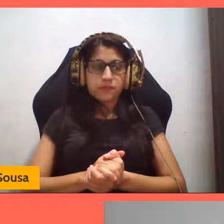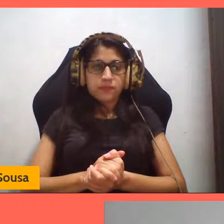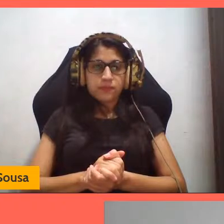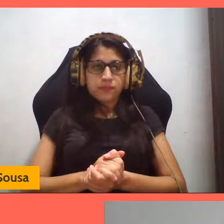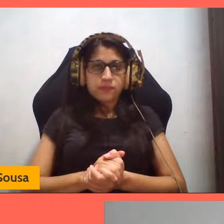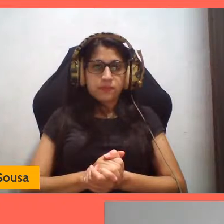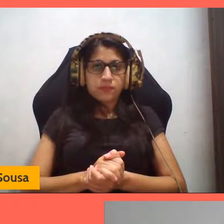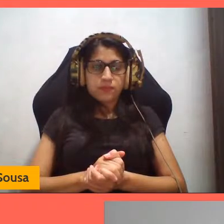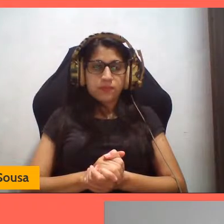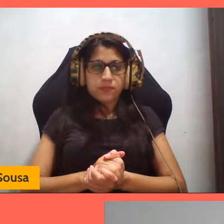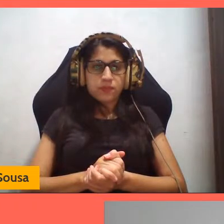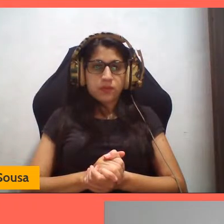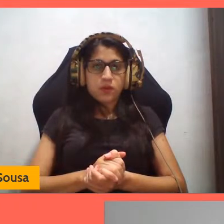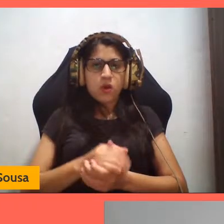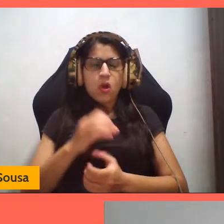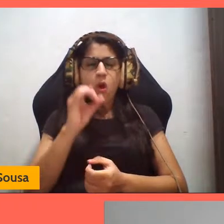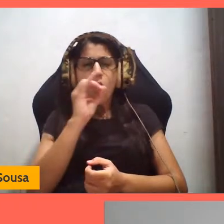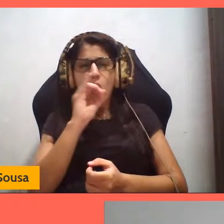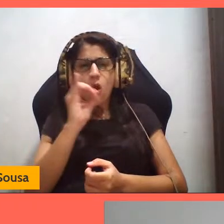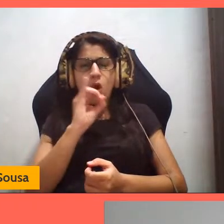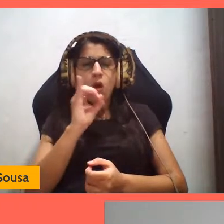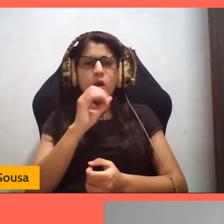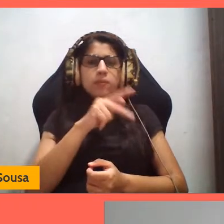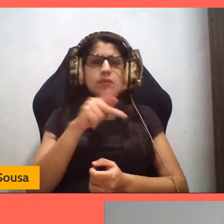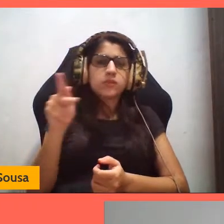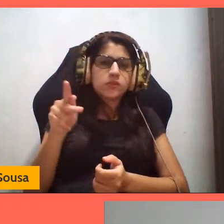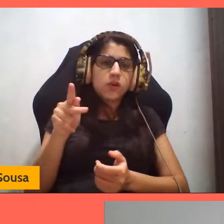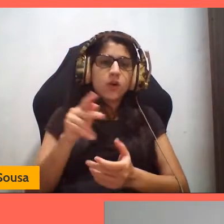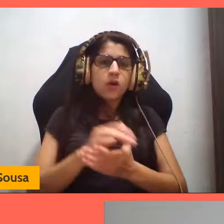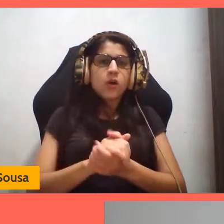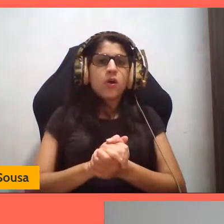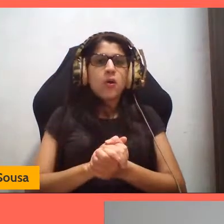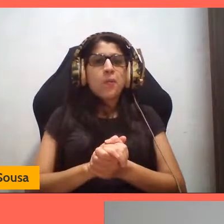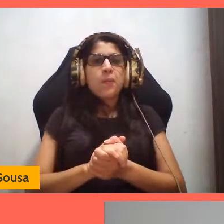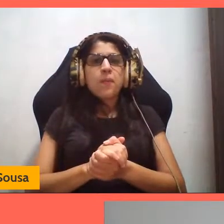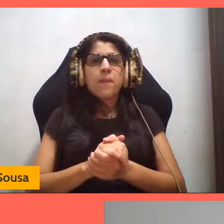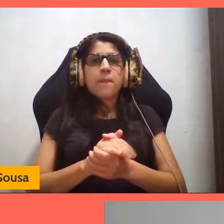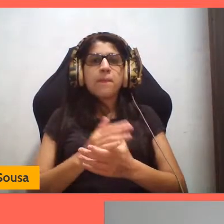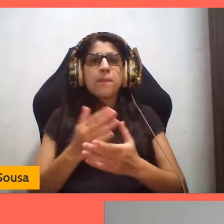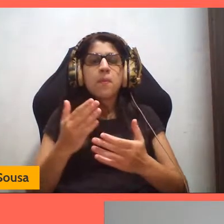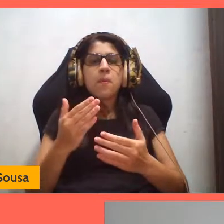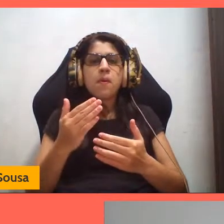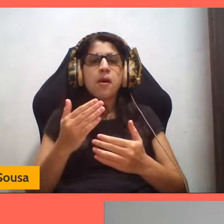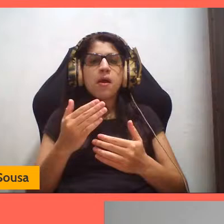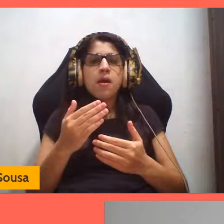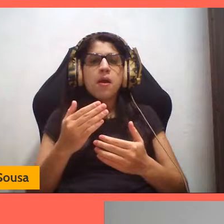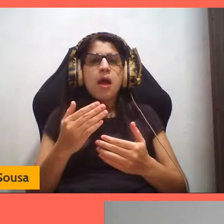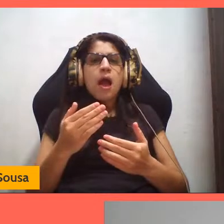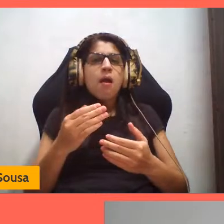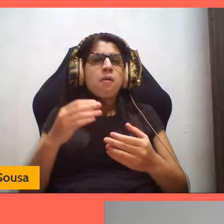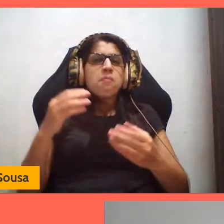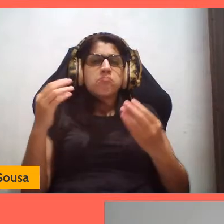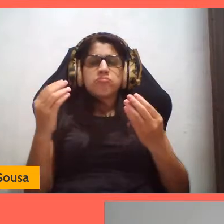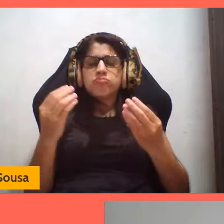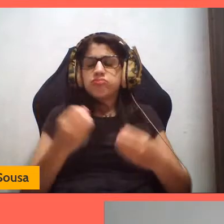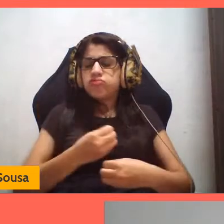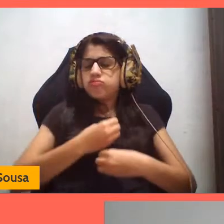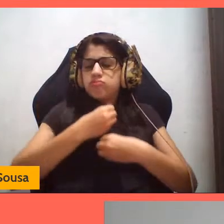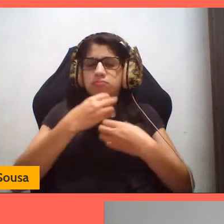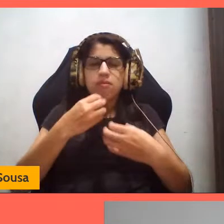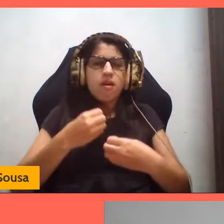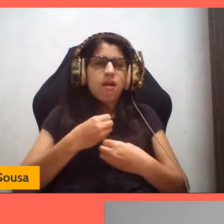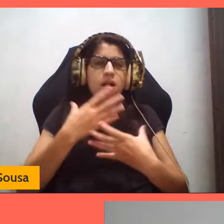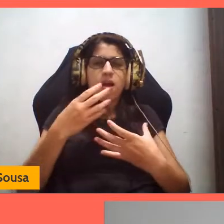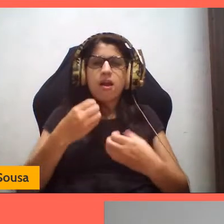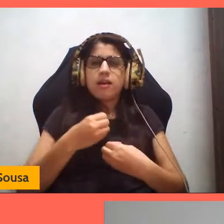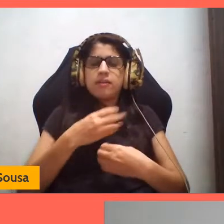Estava desligado. E aí, professor Rondon, professor Daniel, muitas emoções